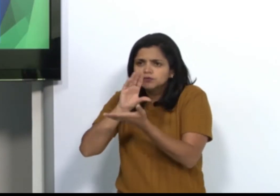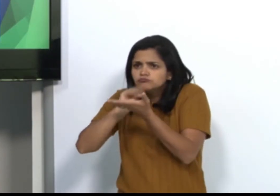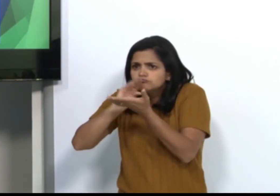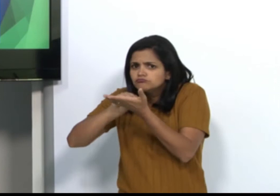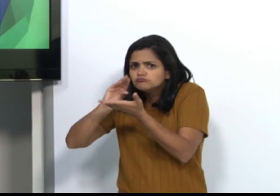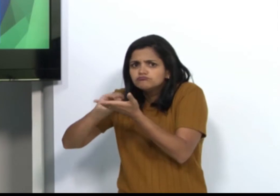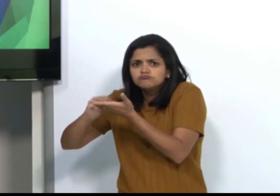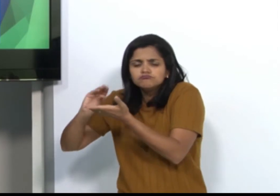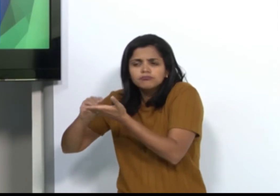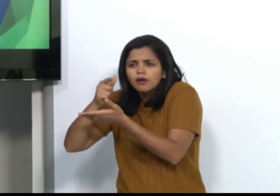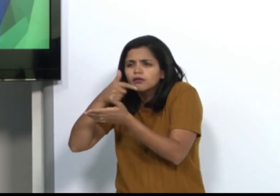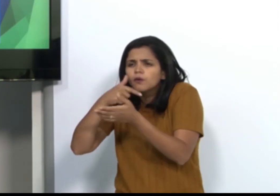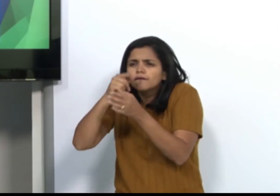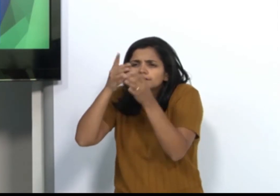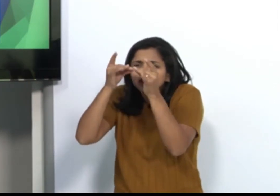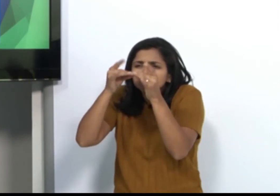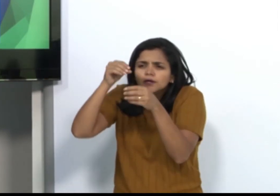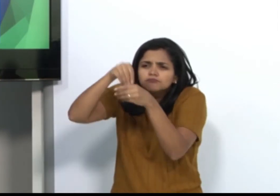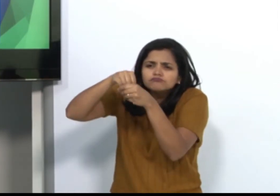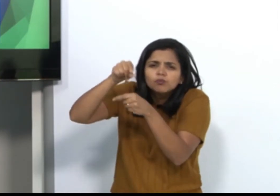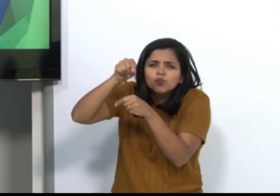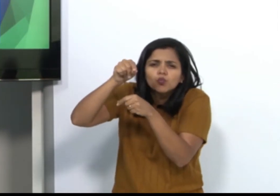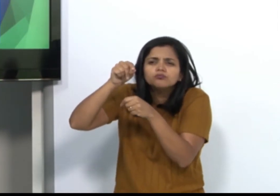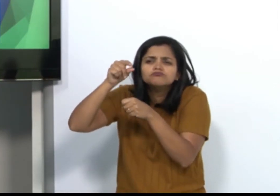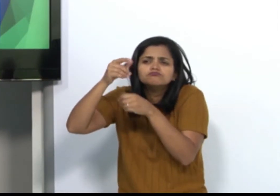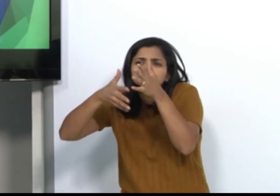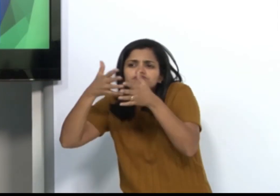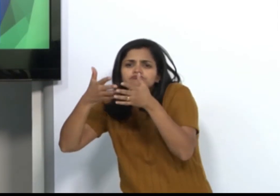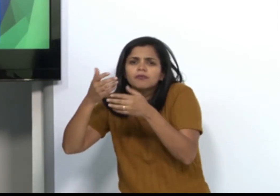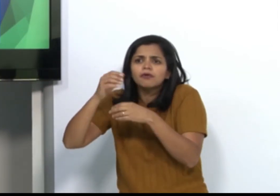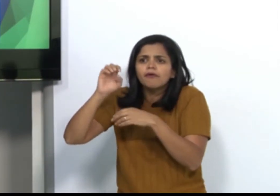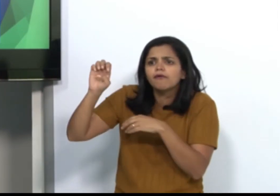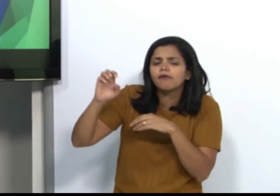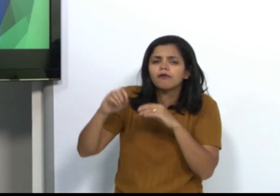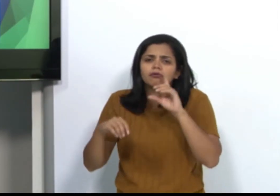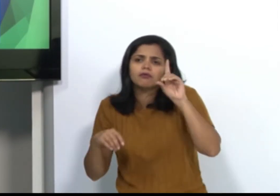tipos. A tradução, não.